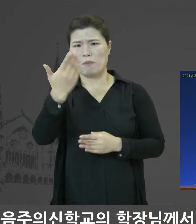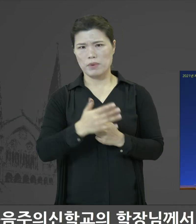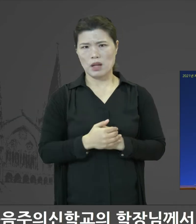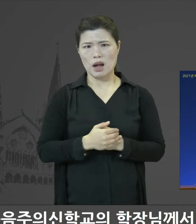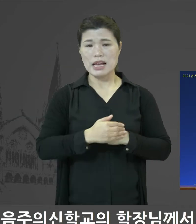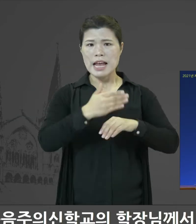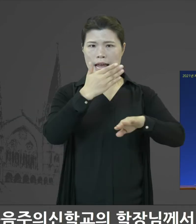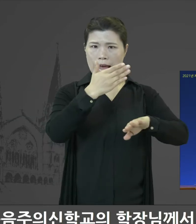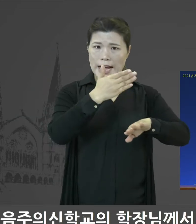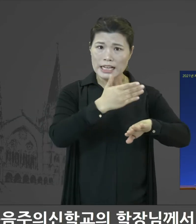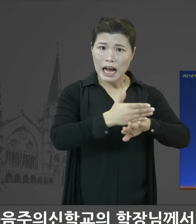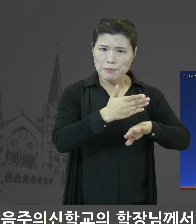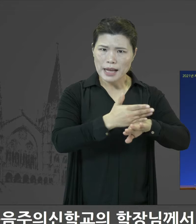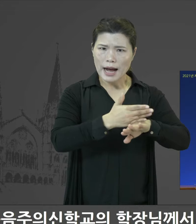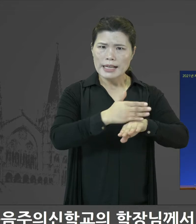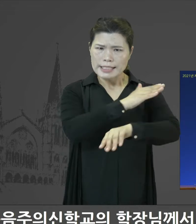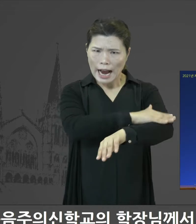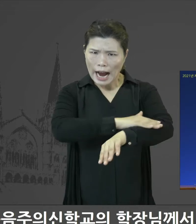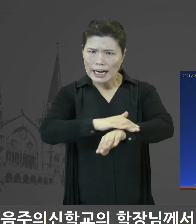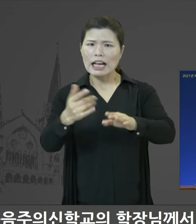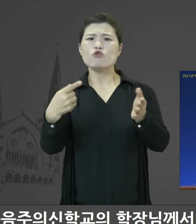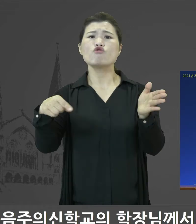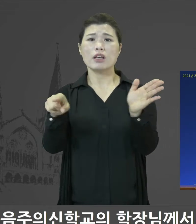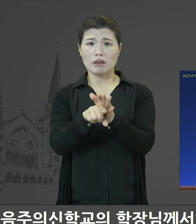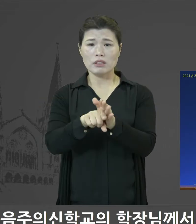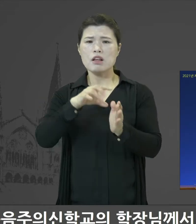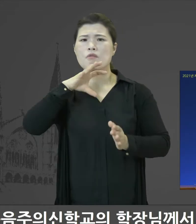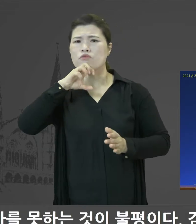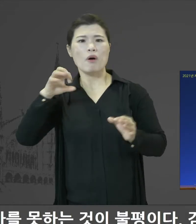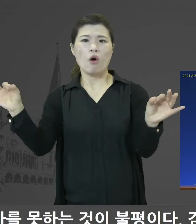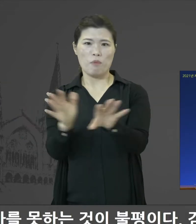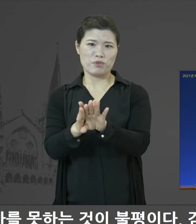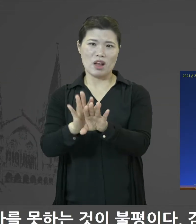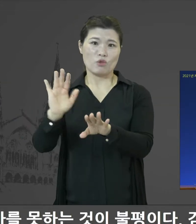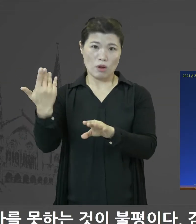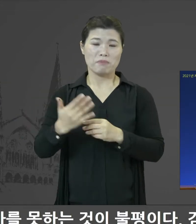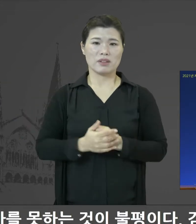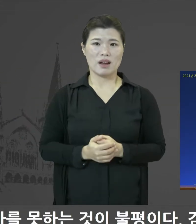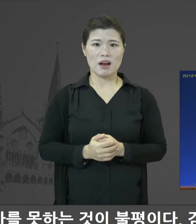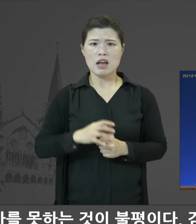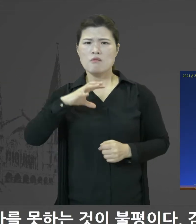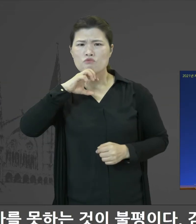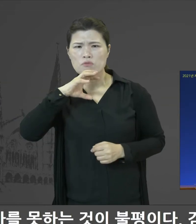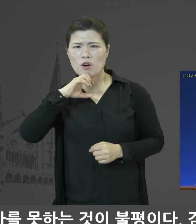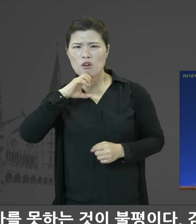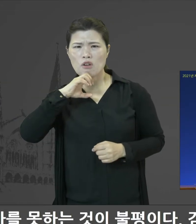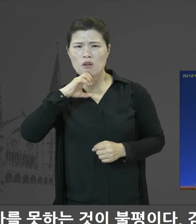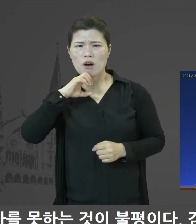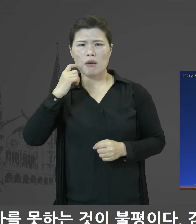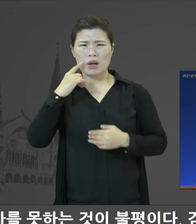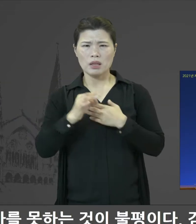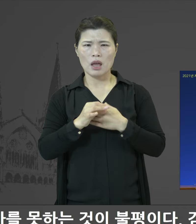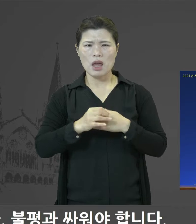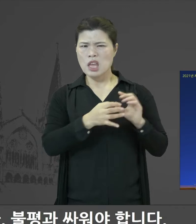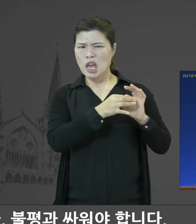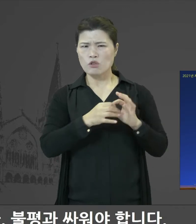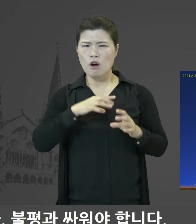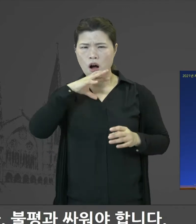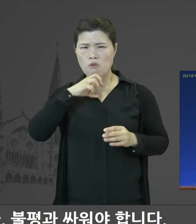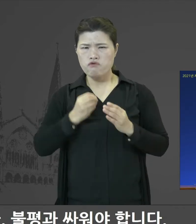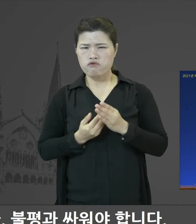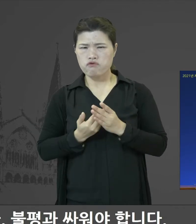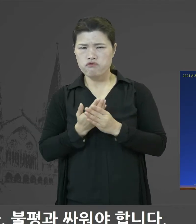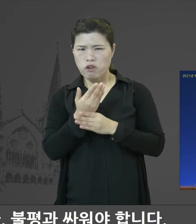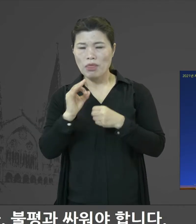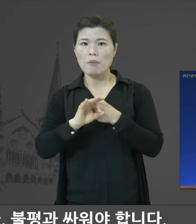안에서 불평을 없애야 됩니다. 불평이 나에게 있을 때 그 불평과 싸워야 됩니다. 혹 여러분